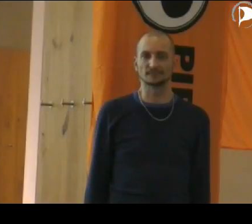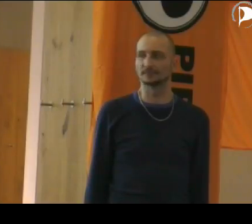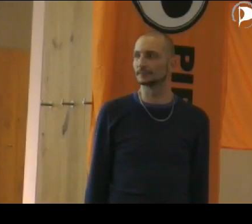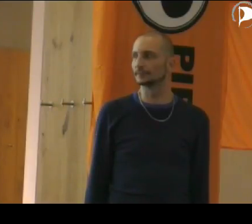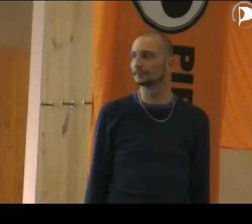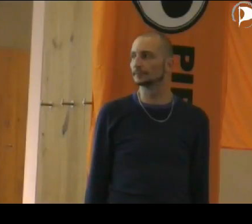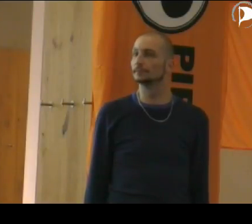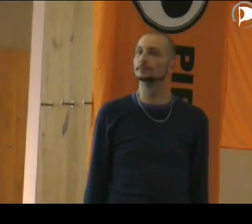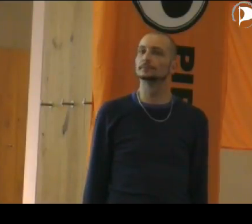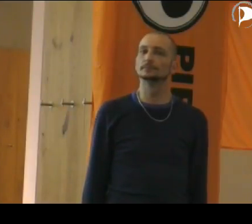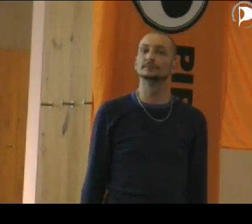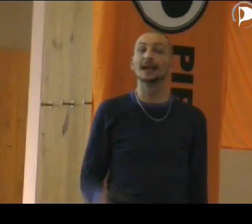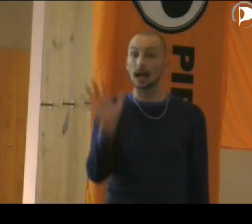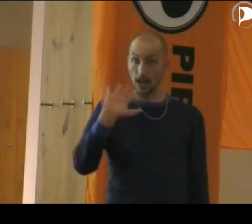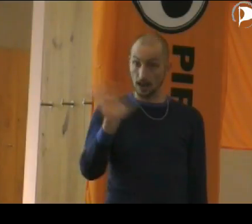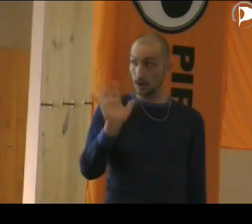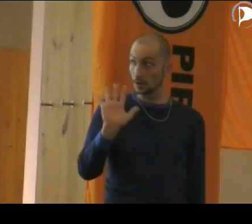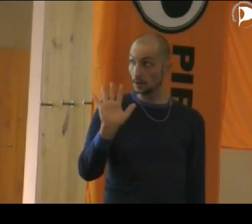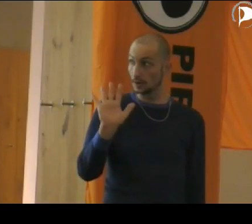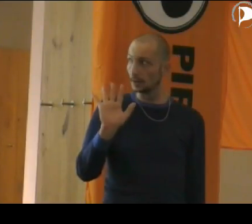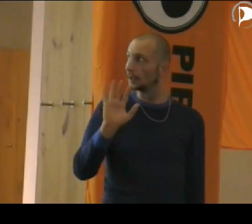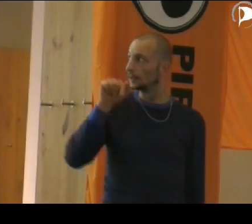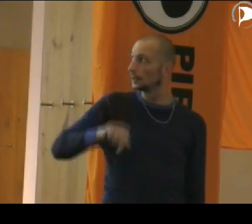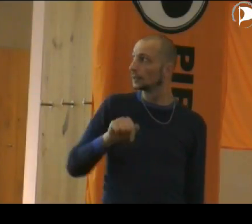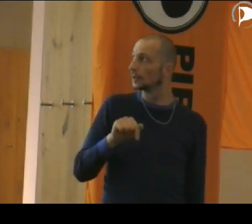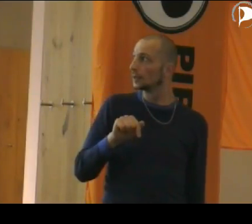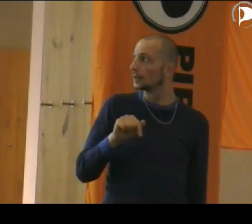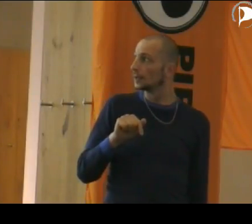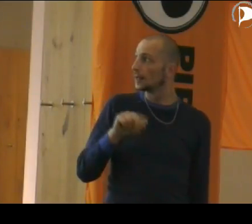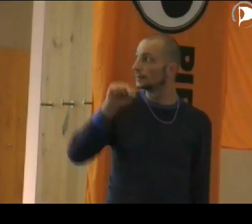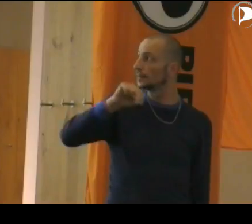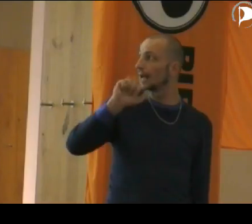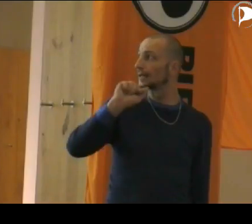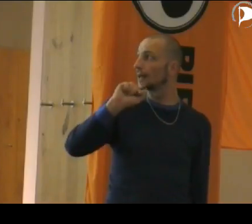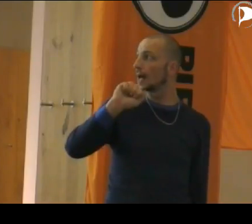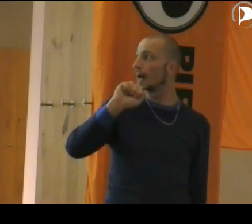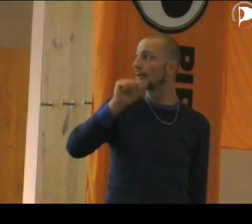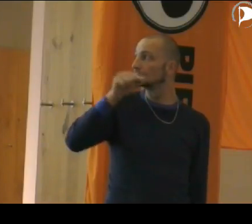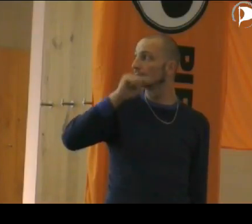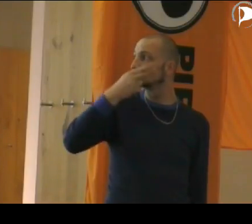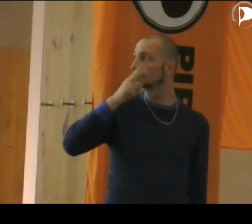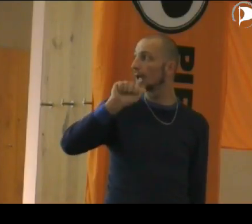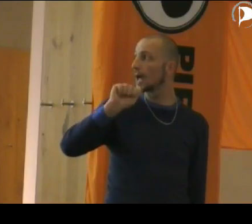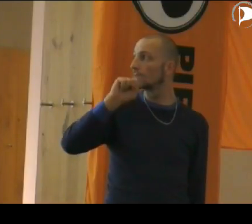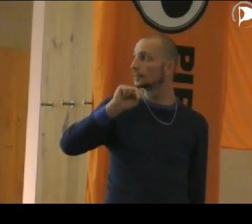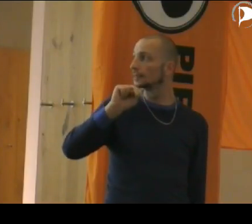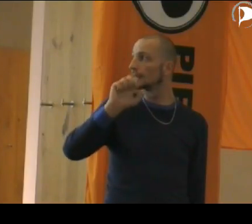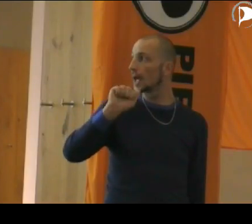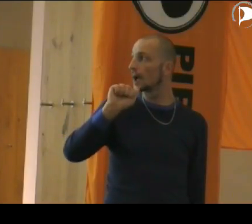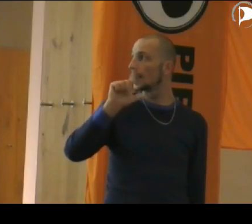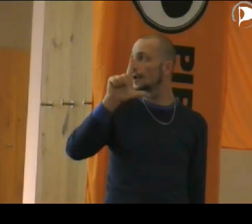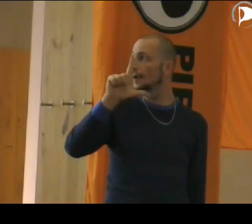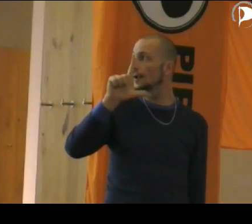hallo ich heiße linie 21 jahre jung leben seit 2000 gibt der piratenpartei